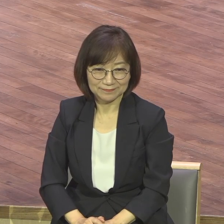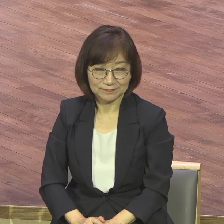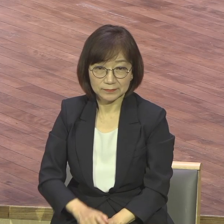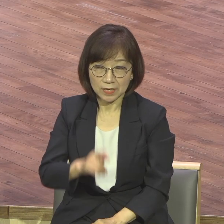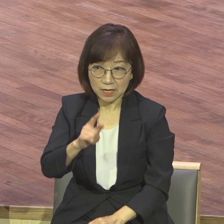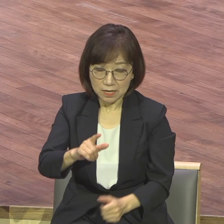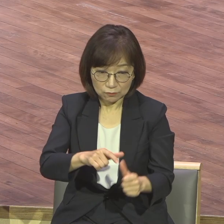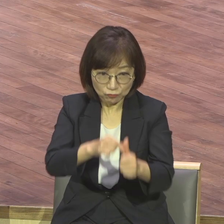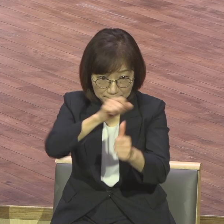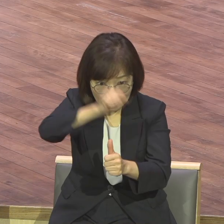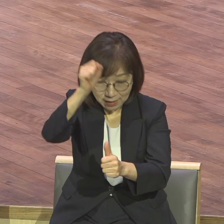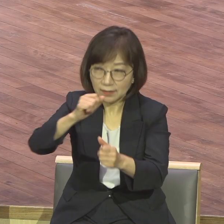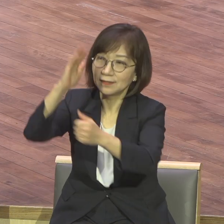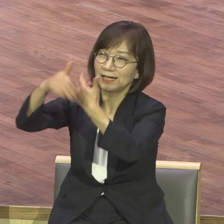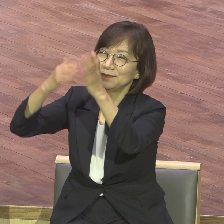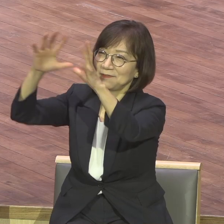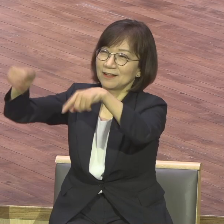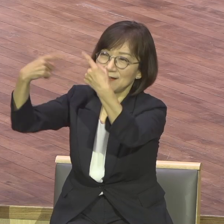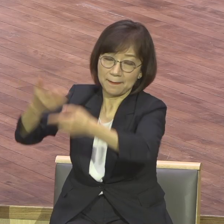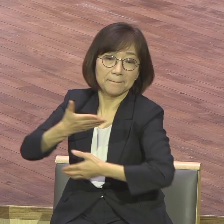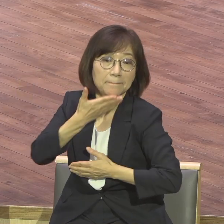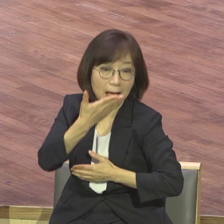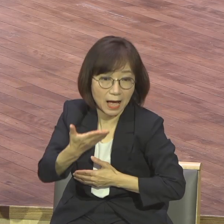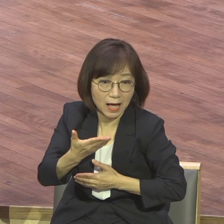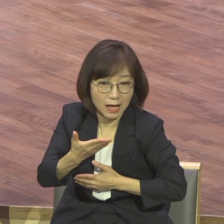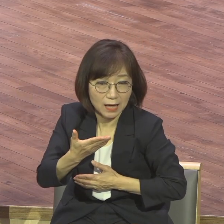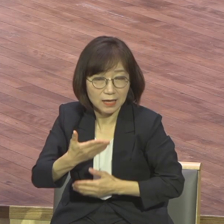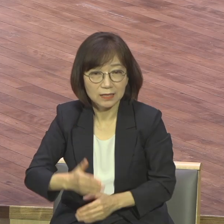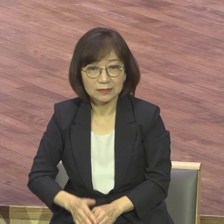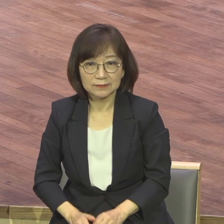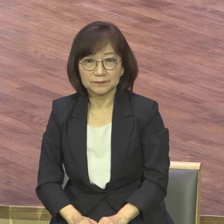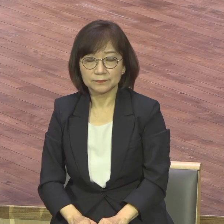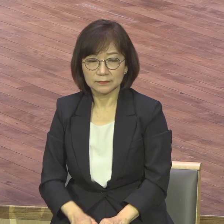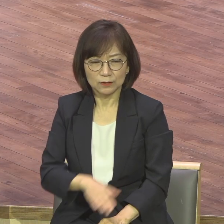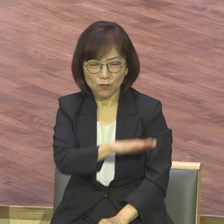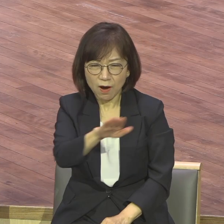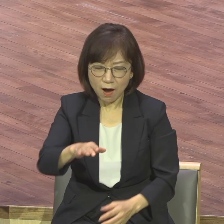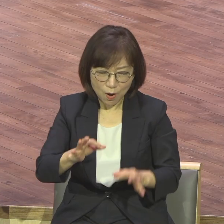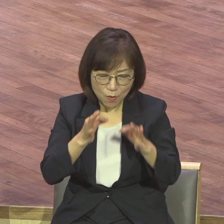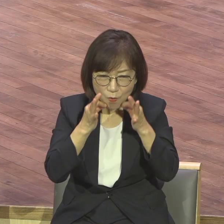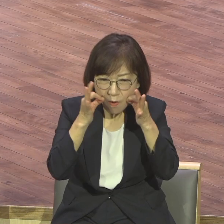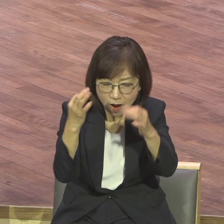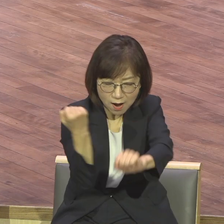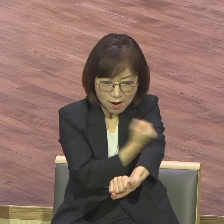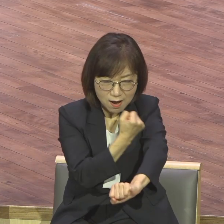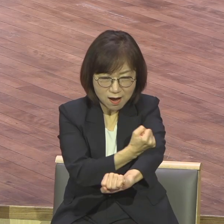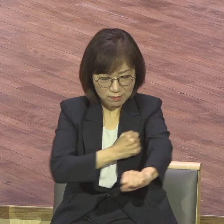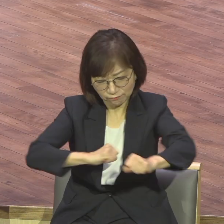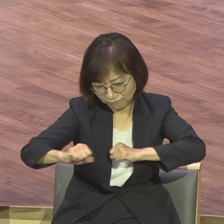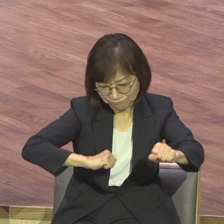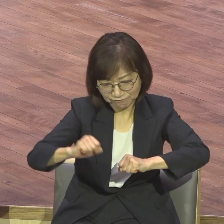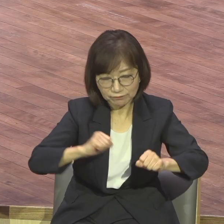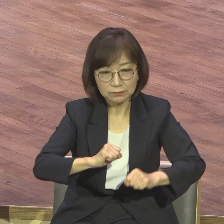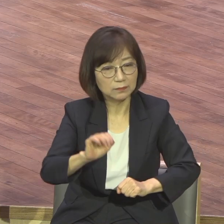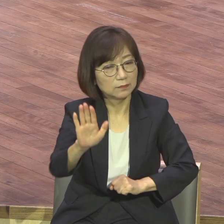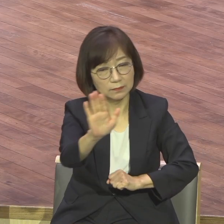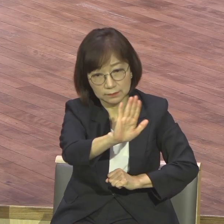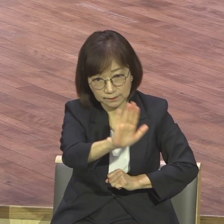들어갈 수가 있다. 그것을 우리가 어떤 행위나 그것은 노력이 아니라 하나님의